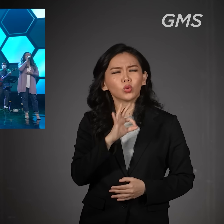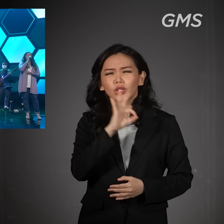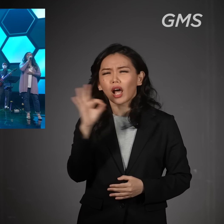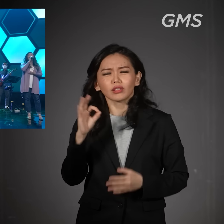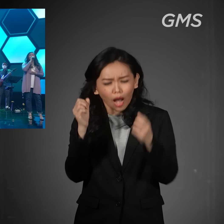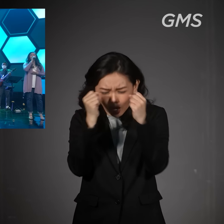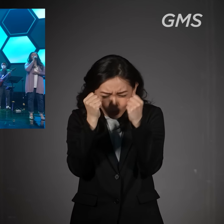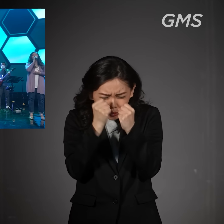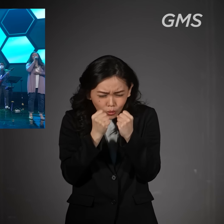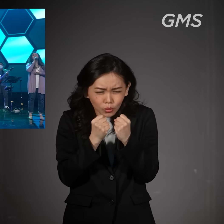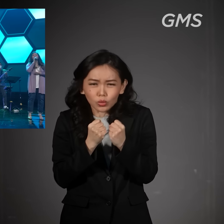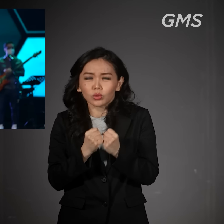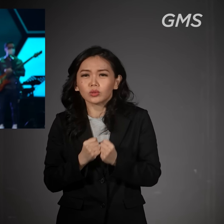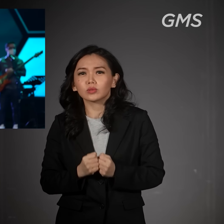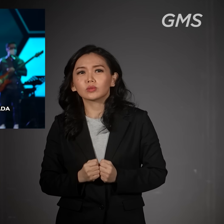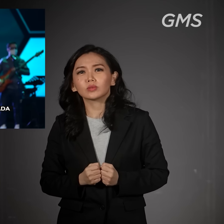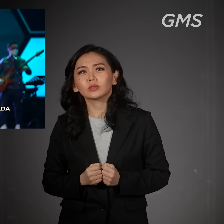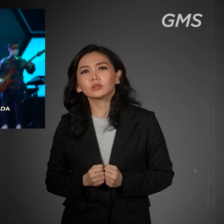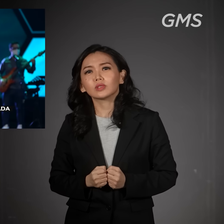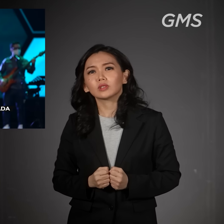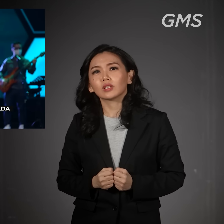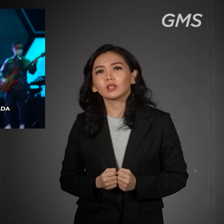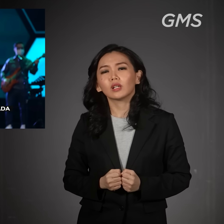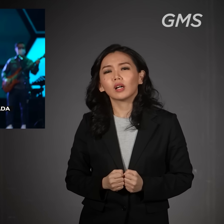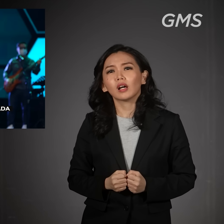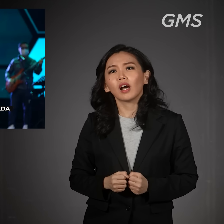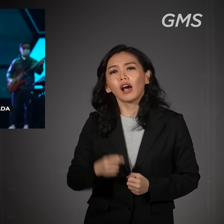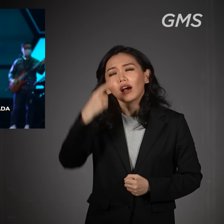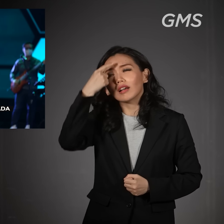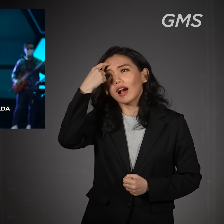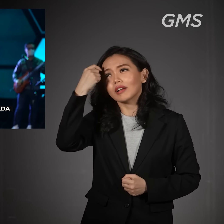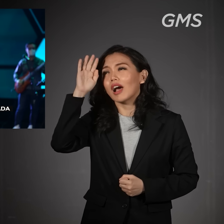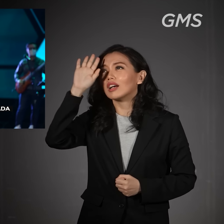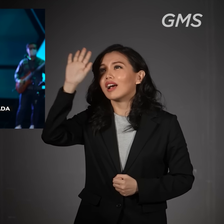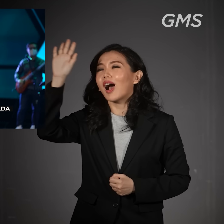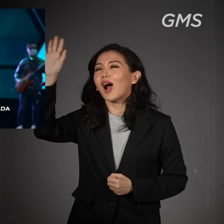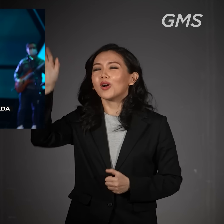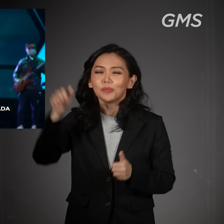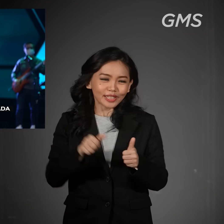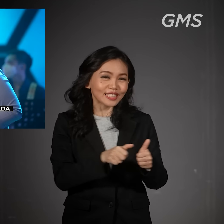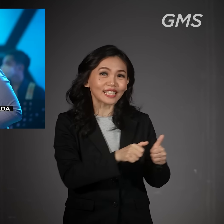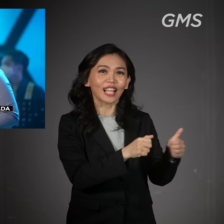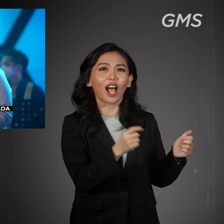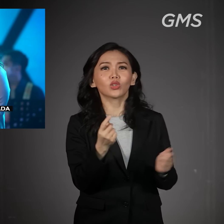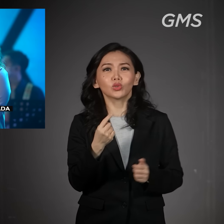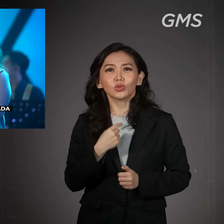tak takut karena Kau besertaku